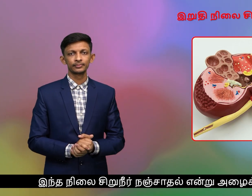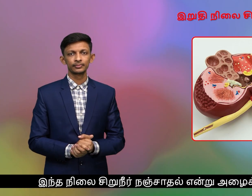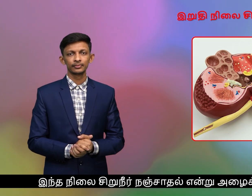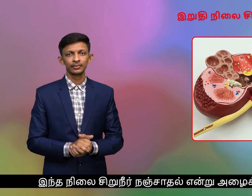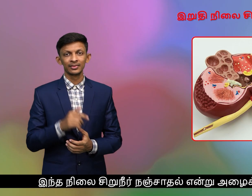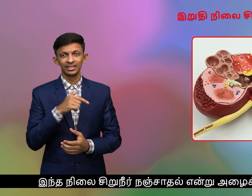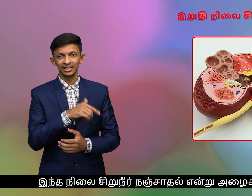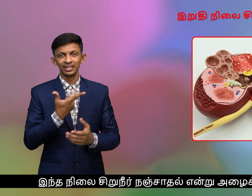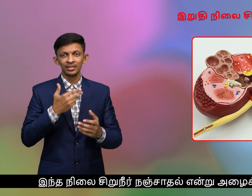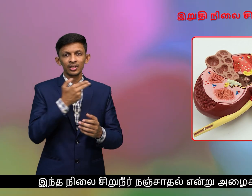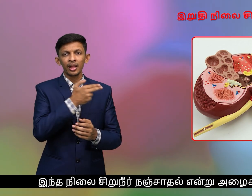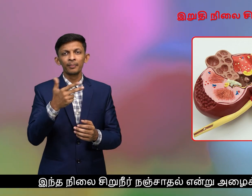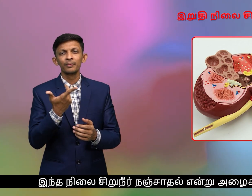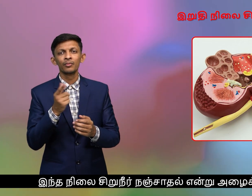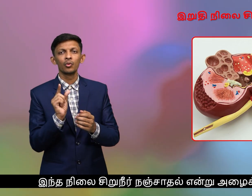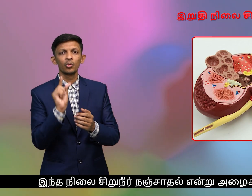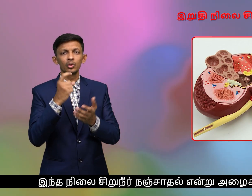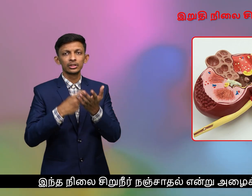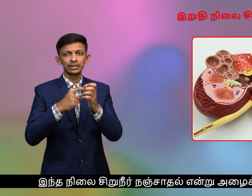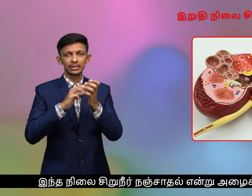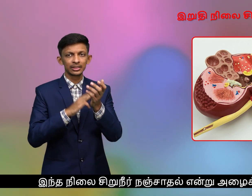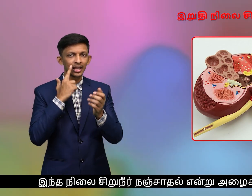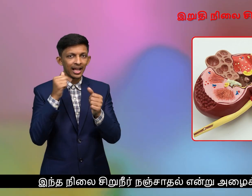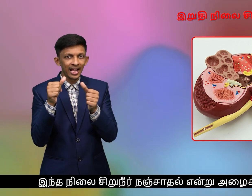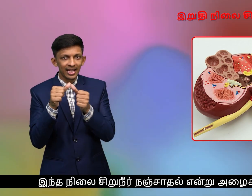இந்த நிலை சிறுநீர் நஞ்சாதல் என்று அழைக்கப்படுகிறது.